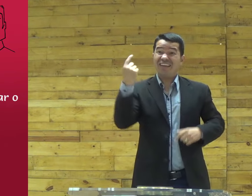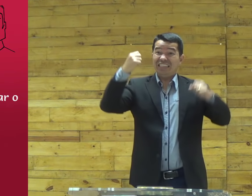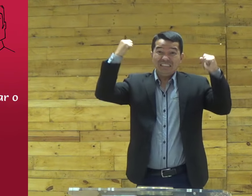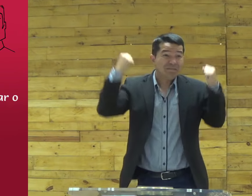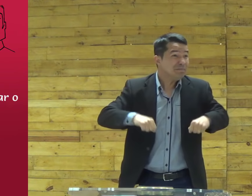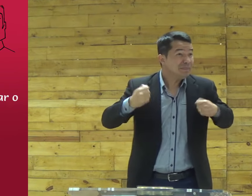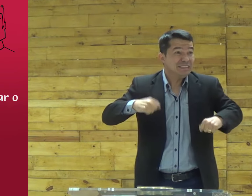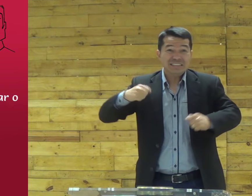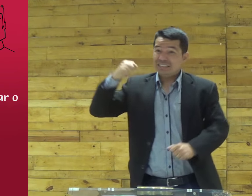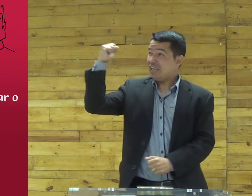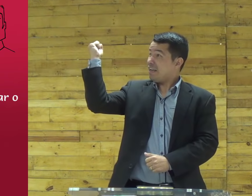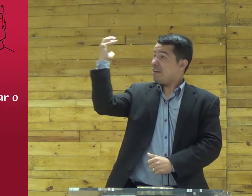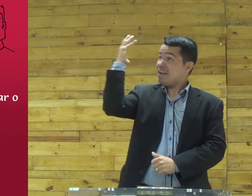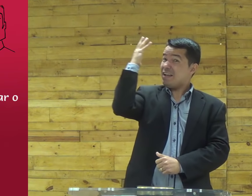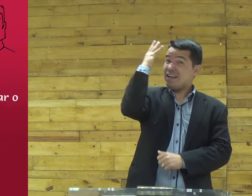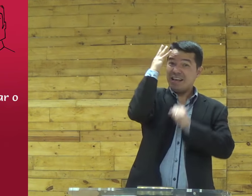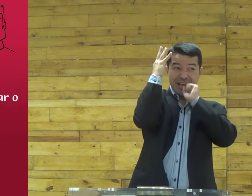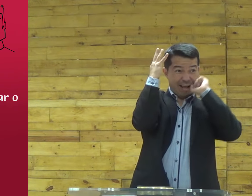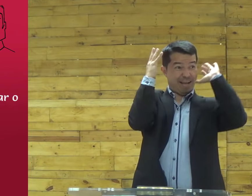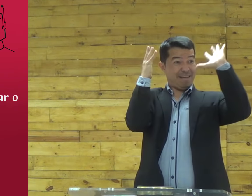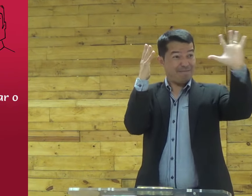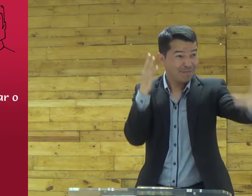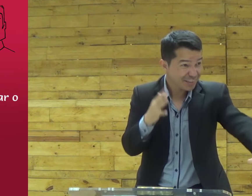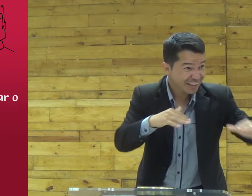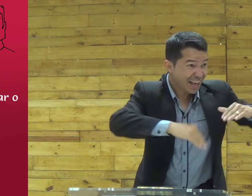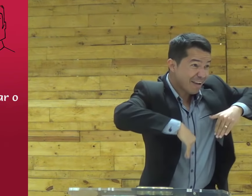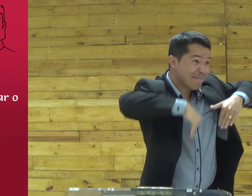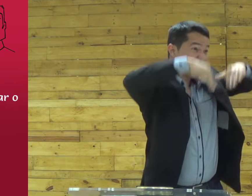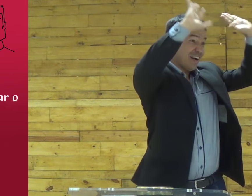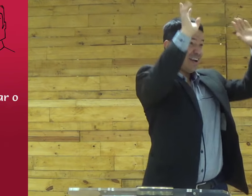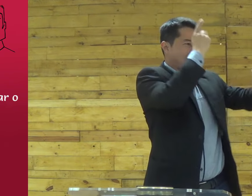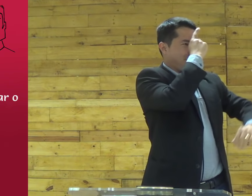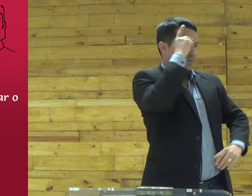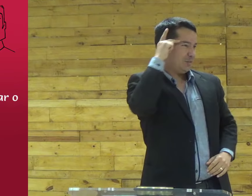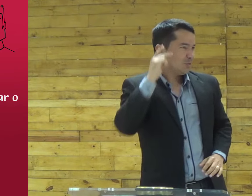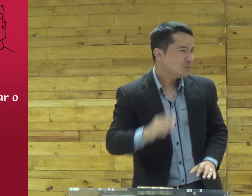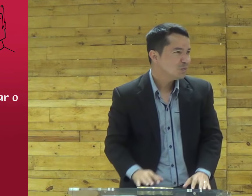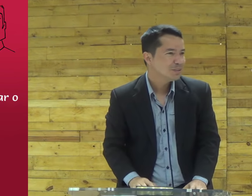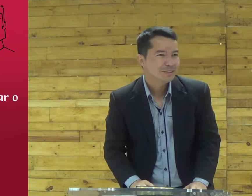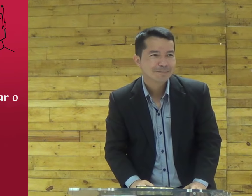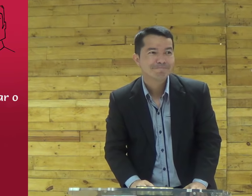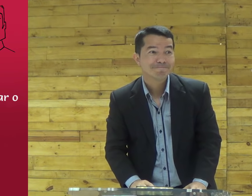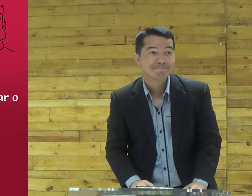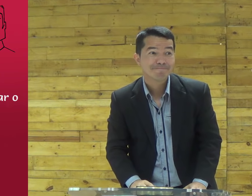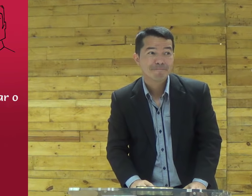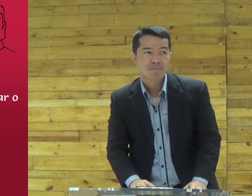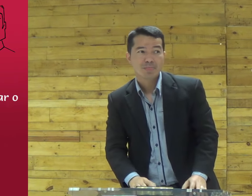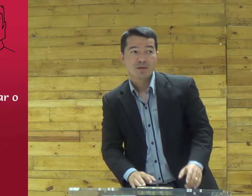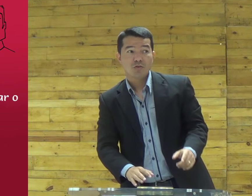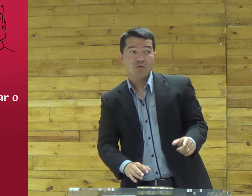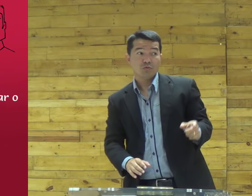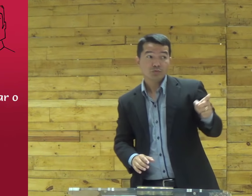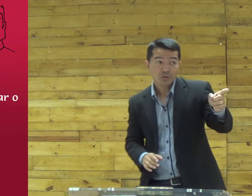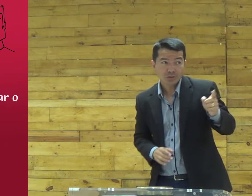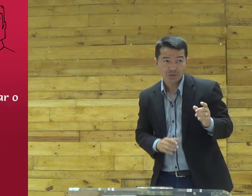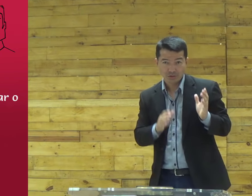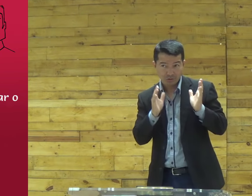fluir. Nós precisamos abençoar os outros cada vez mais, mais pessoas.